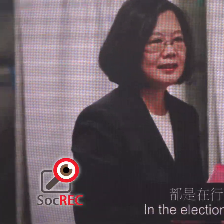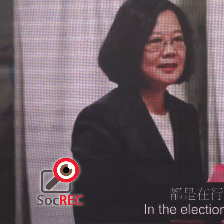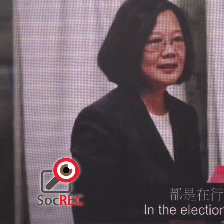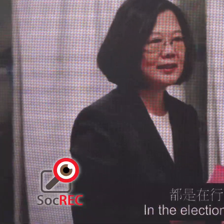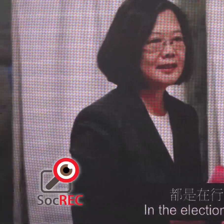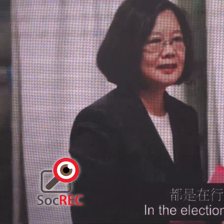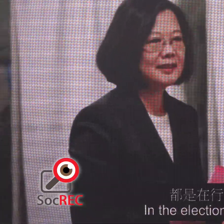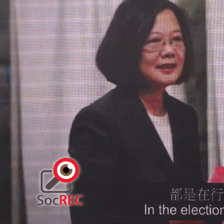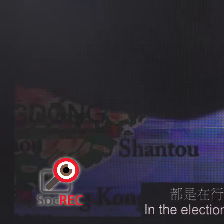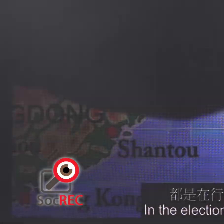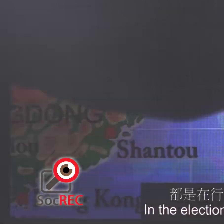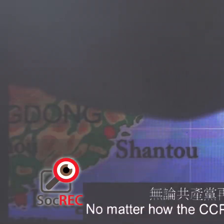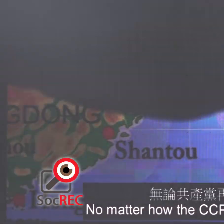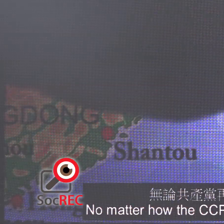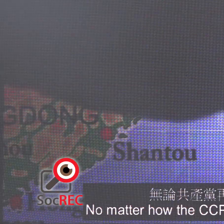權，